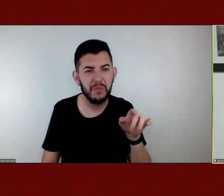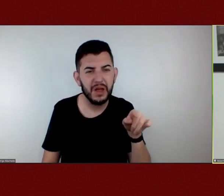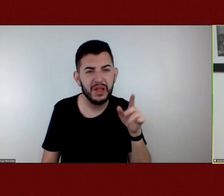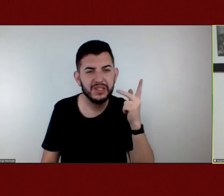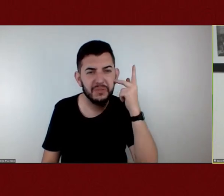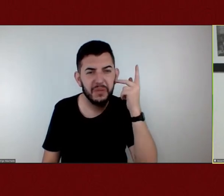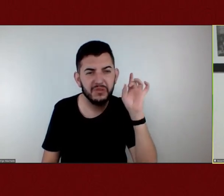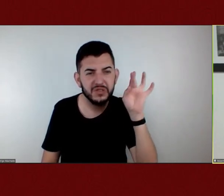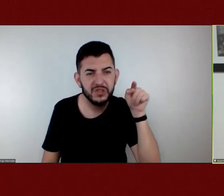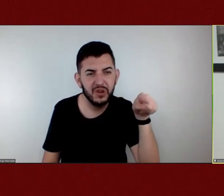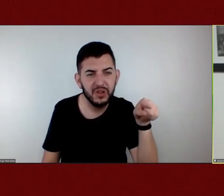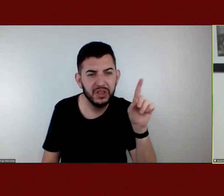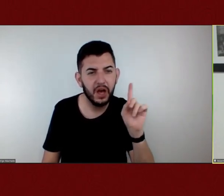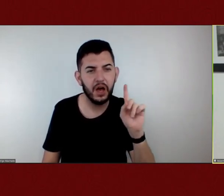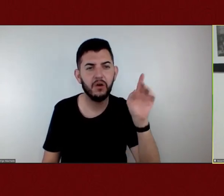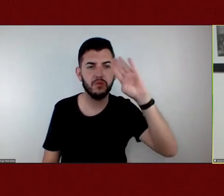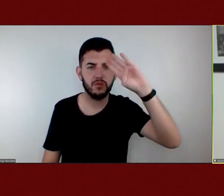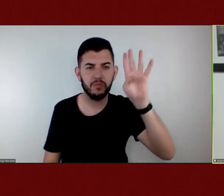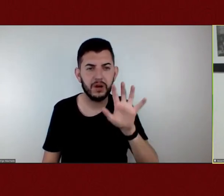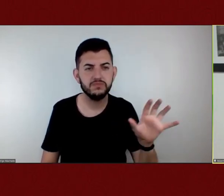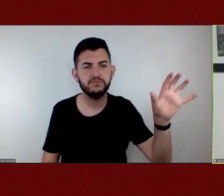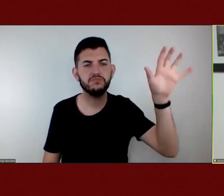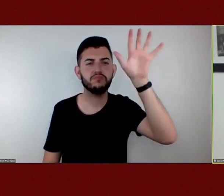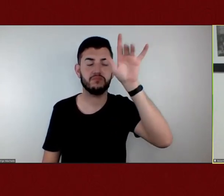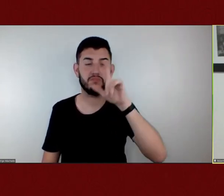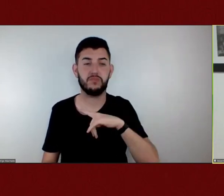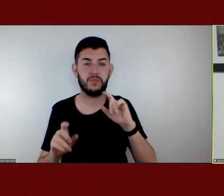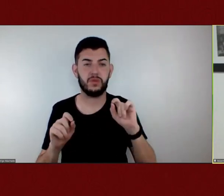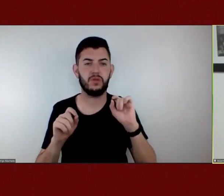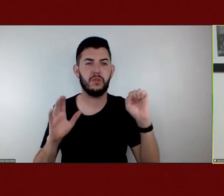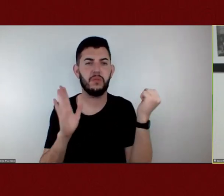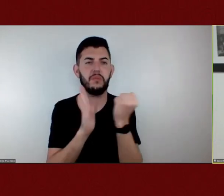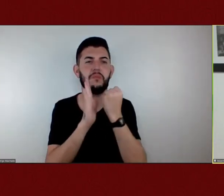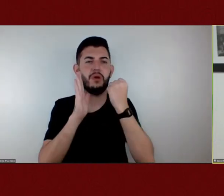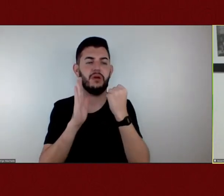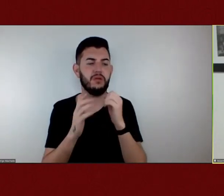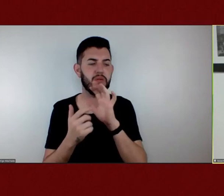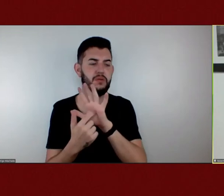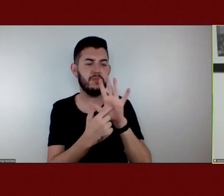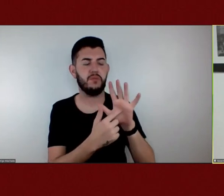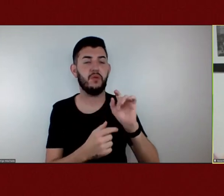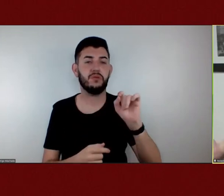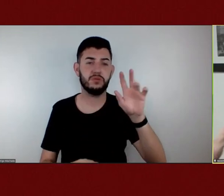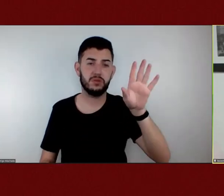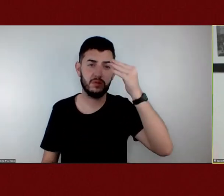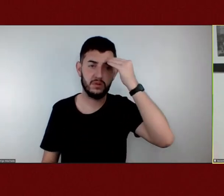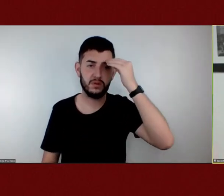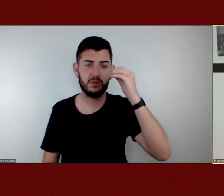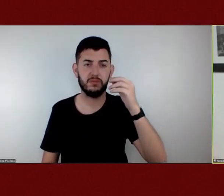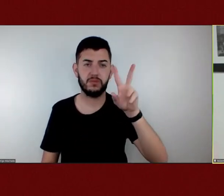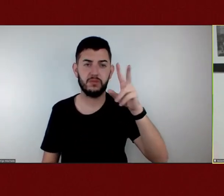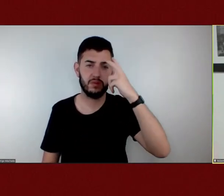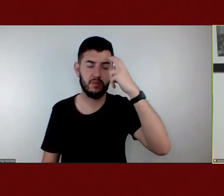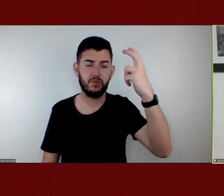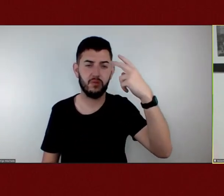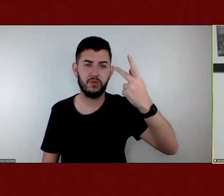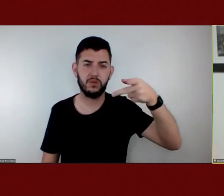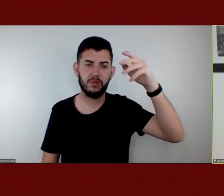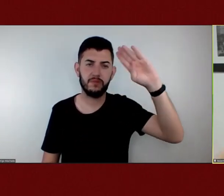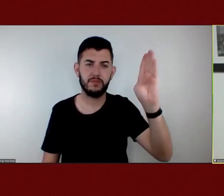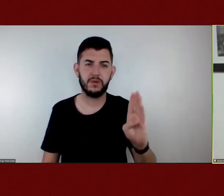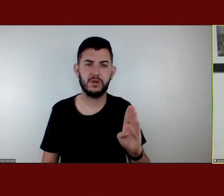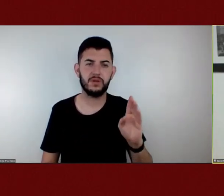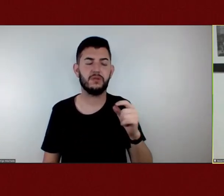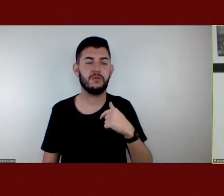registrada de uma grande mudança na compreensão da cultura brasileira, da sua presença,